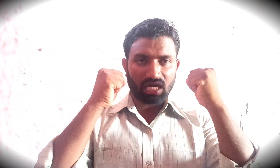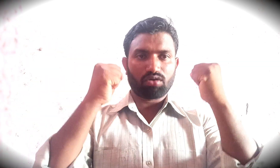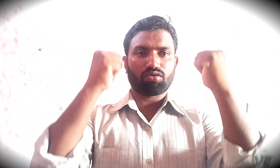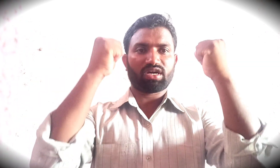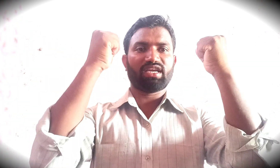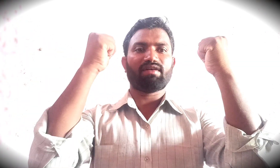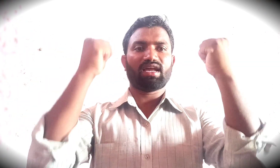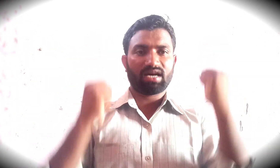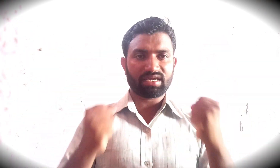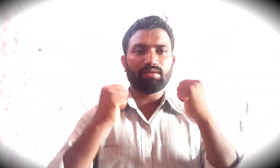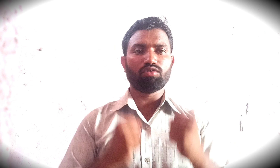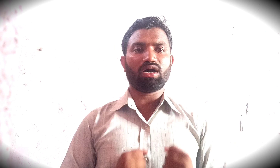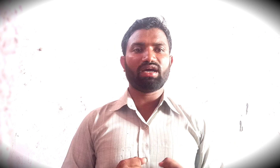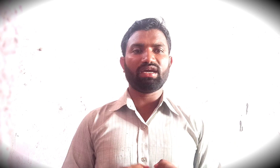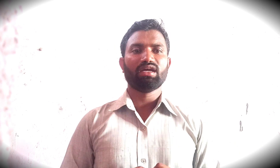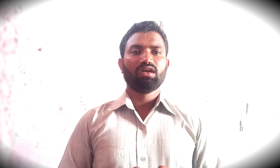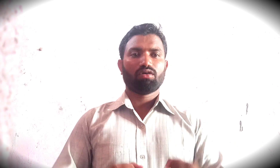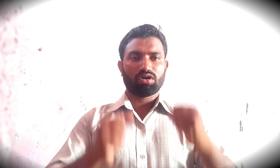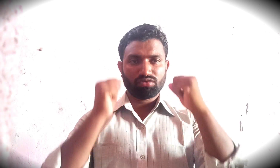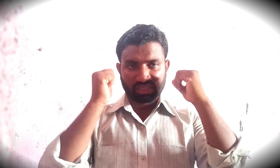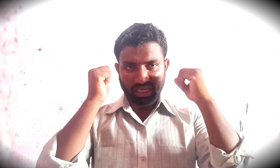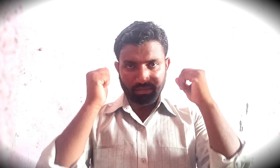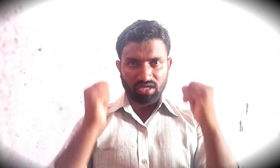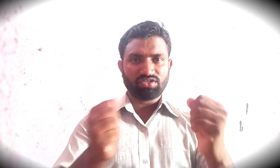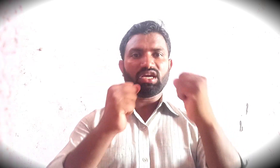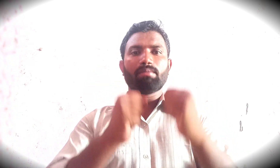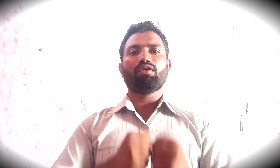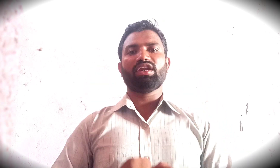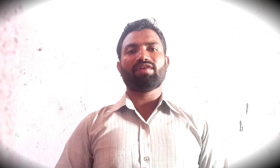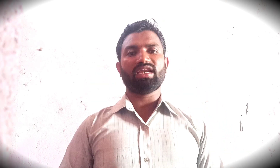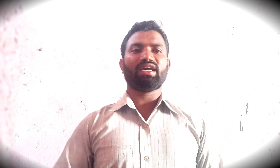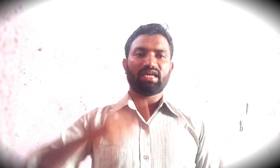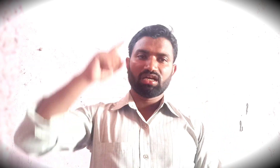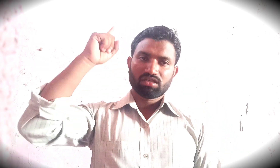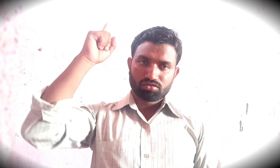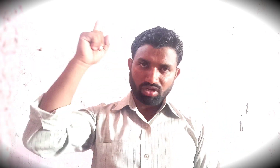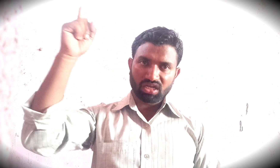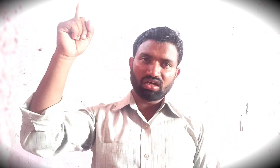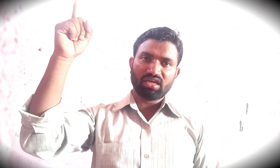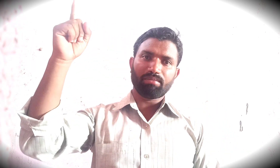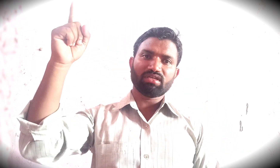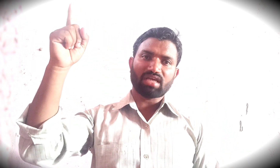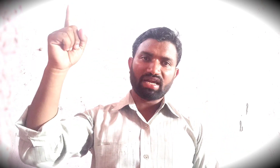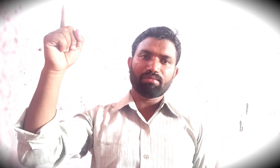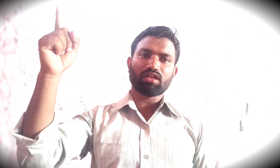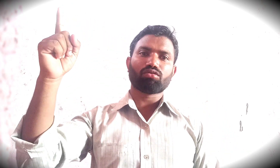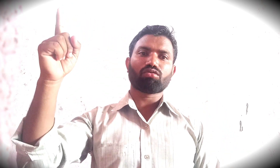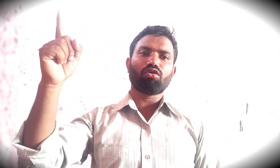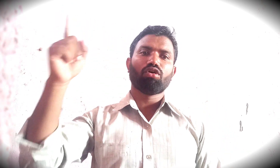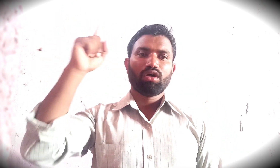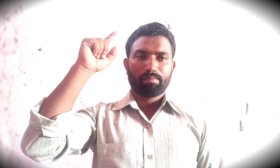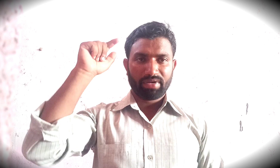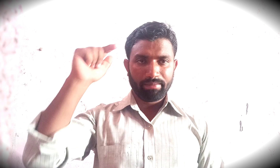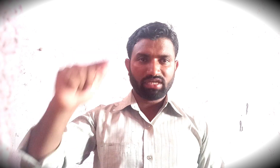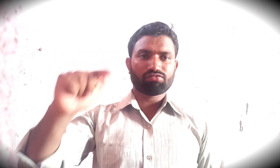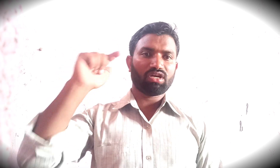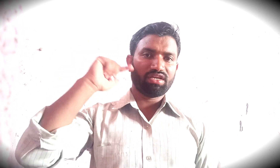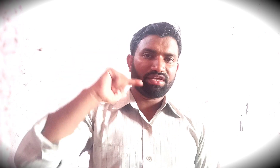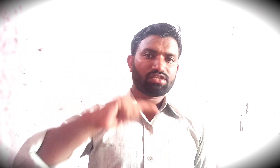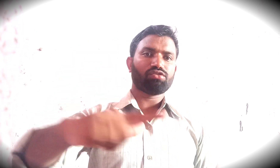अधिकारों को रखने वाला हकीम हुआ है, और उसकी मर्जी अब होने वाली है। स्वर्ग की भी सारी बातों को परमेश्वर ने यीशु